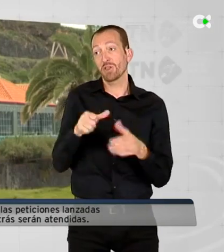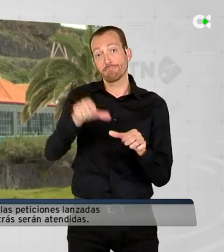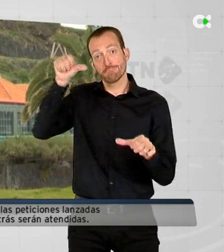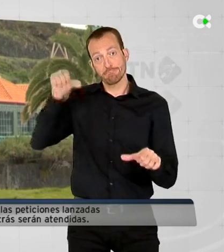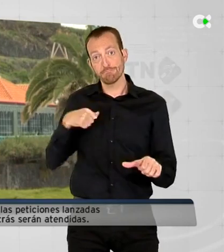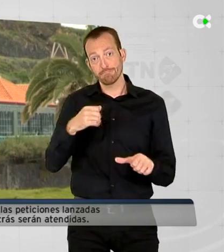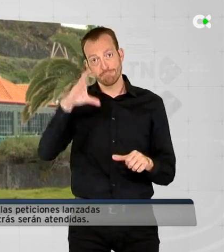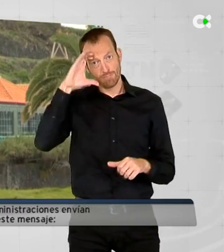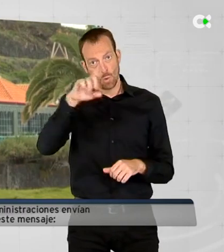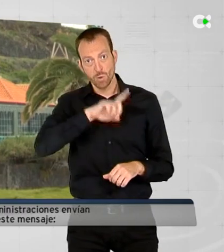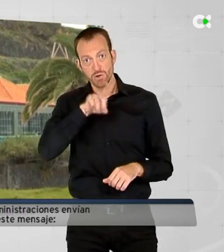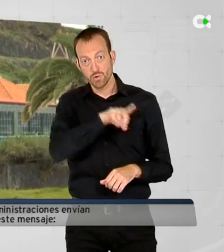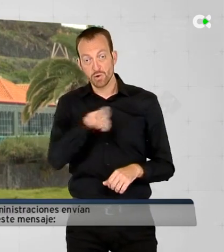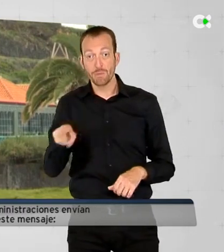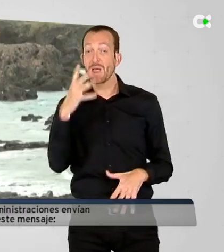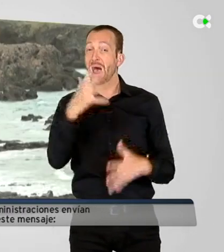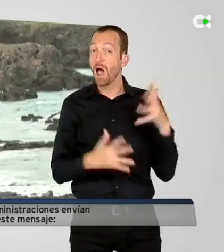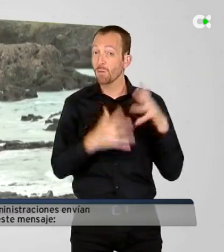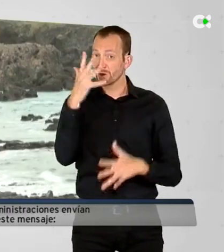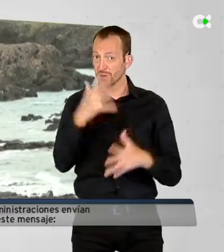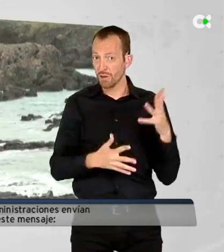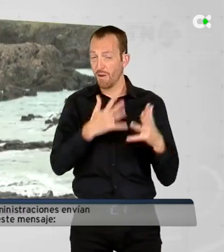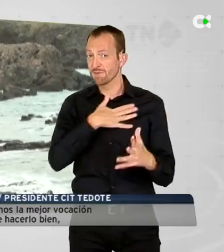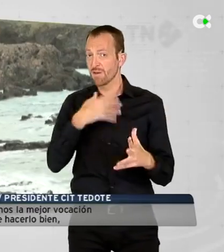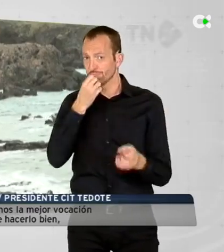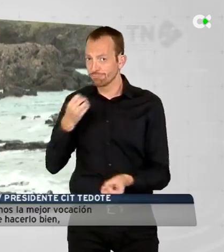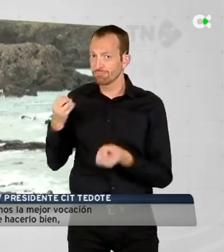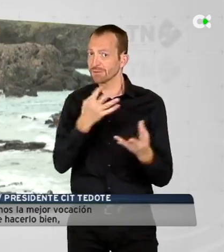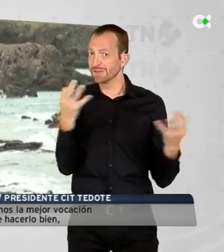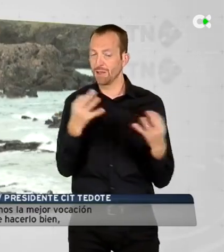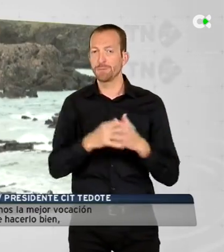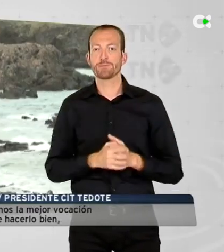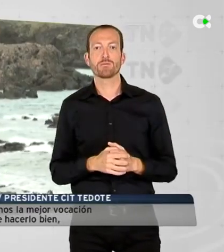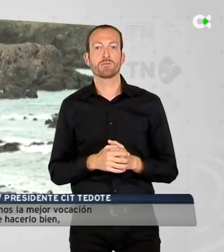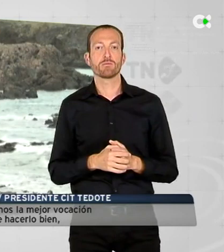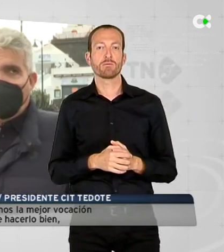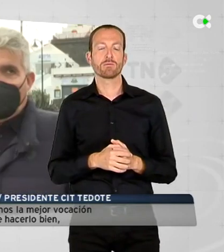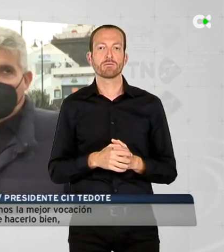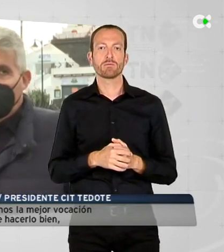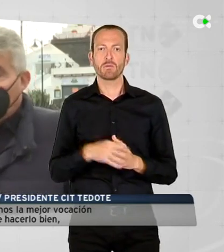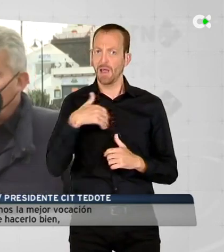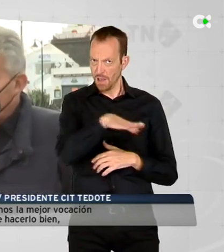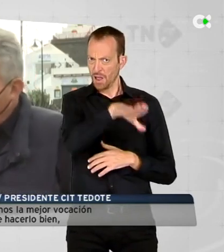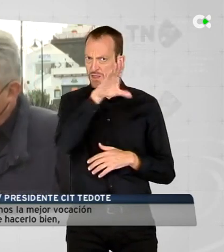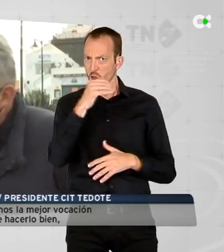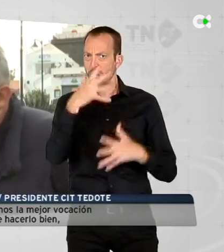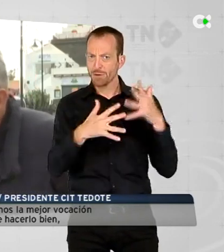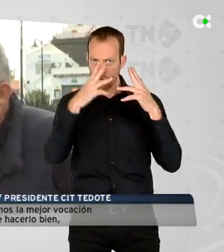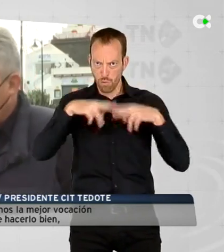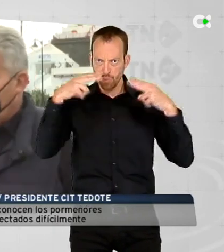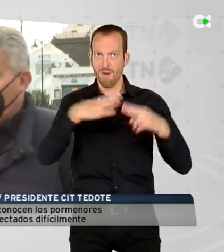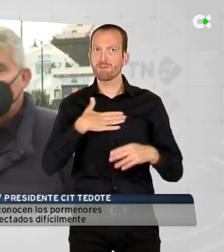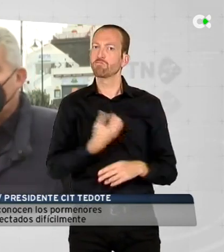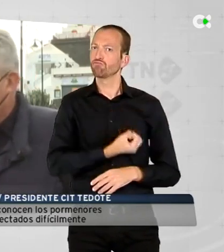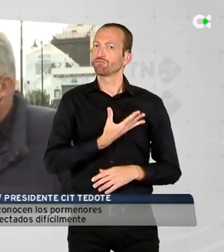serán atendidas. A las administraciones envían este mensaje. Entendemos la mejor vocación de hacerlo